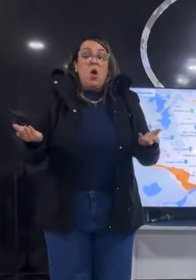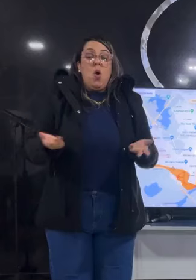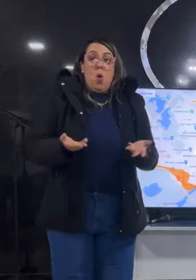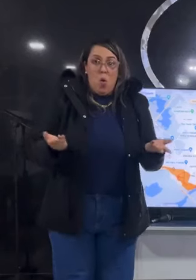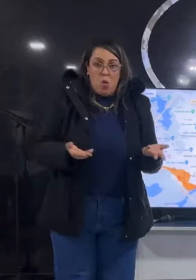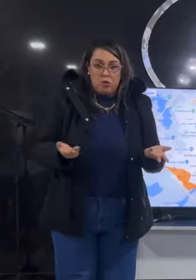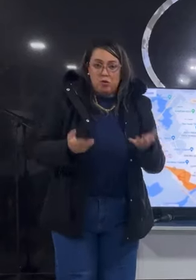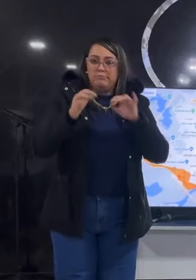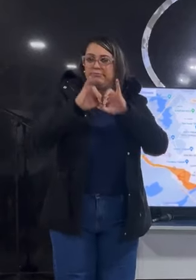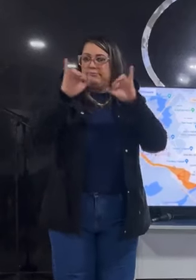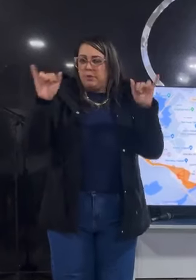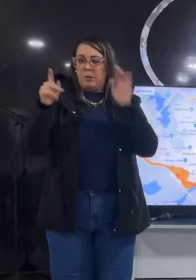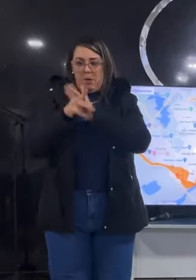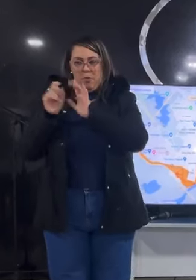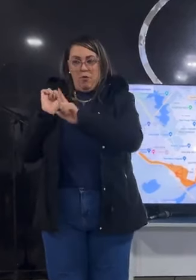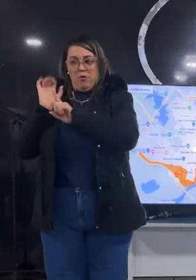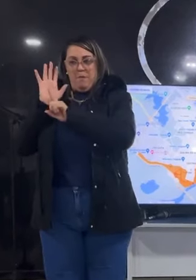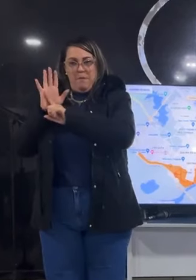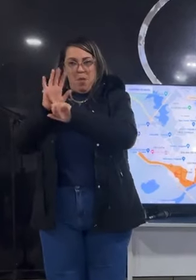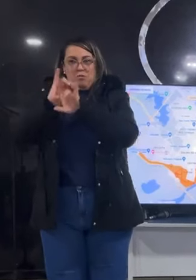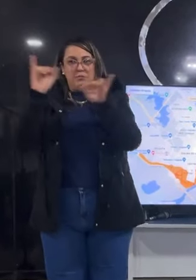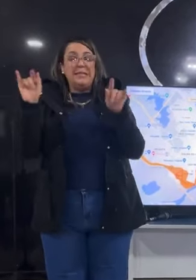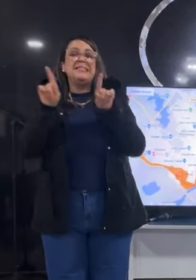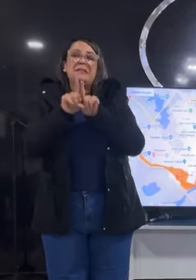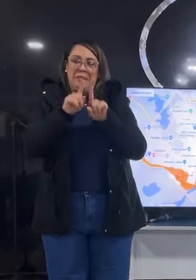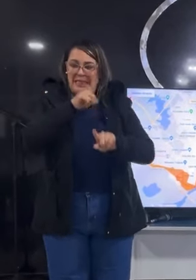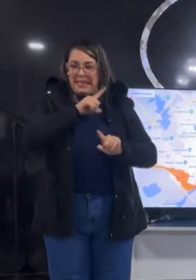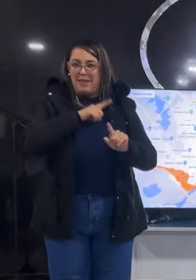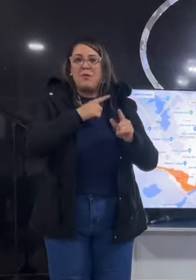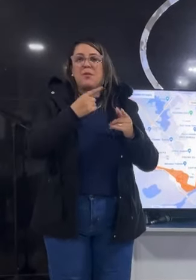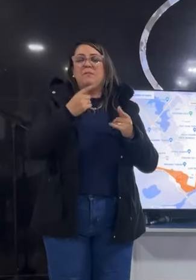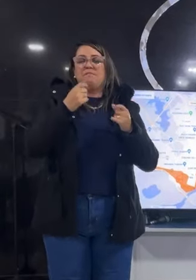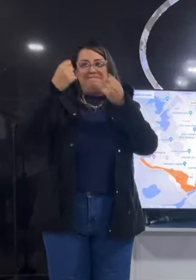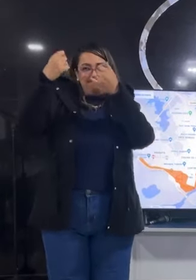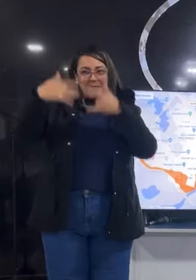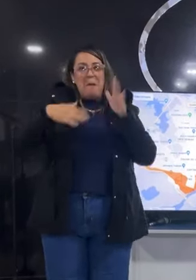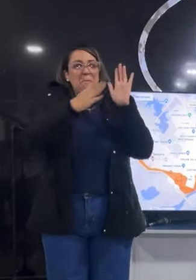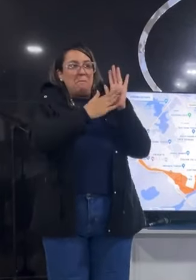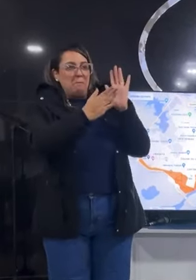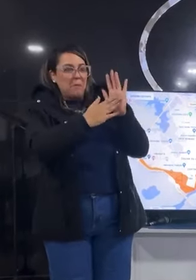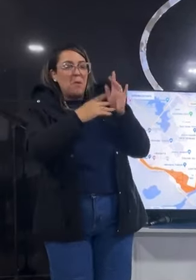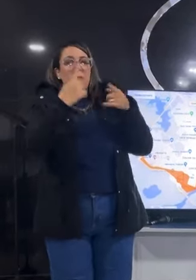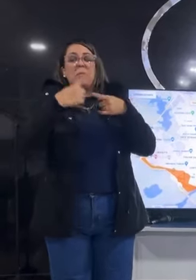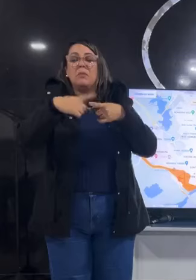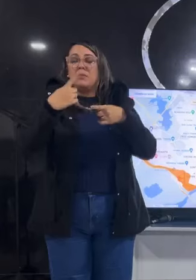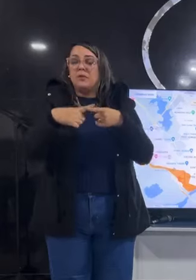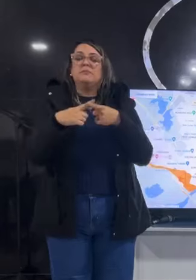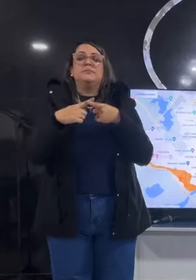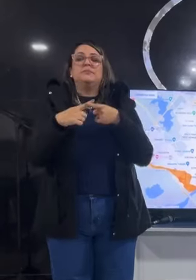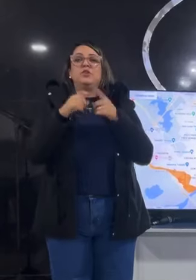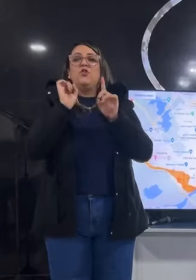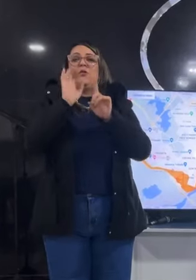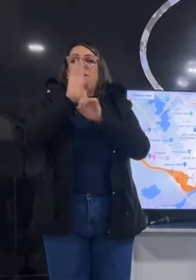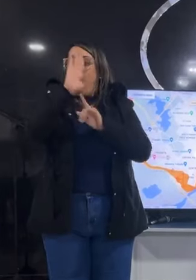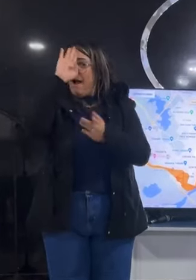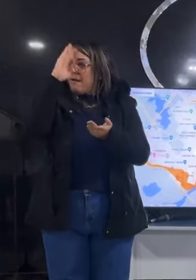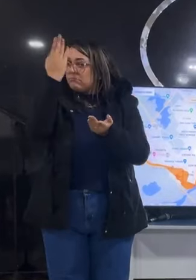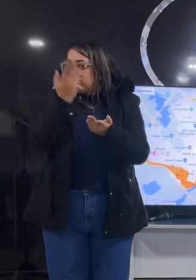aqui do pessoal da UFPEL né até teve aplausos no fim porque eh eles eh e estão